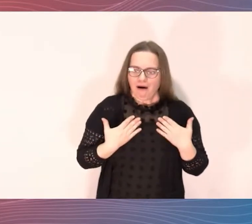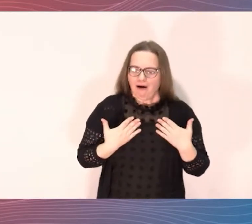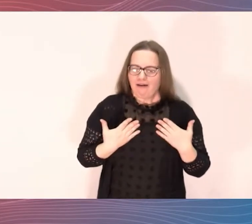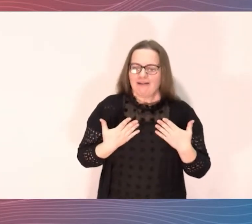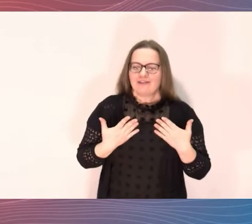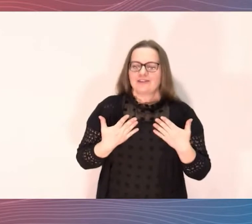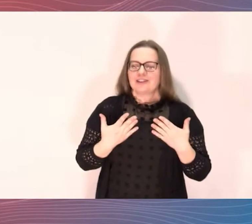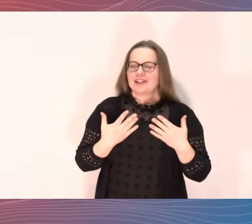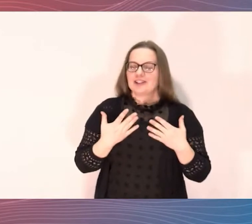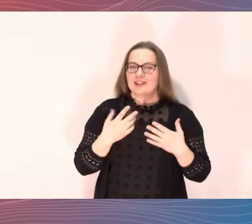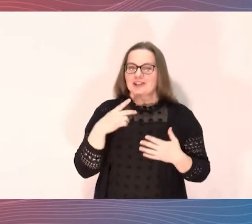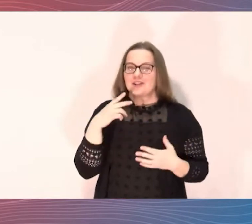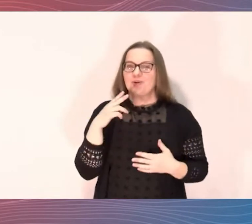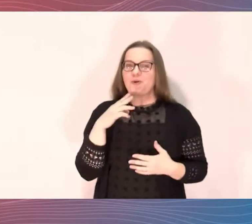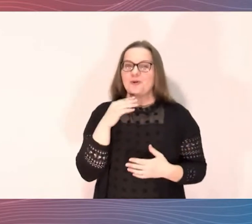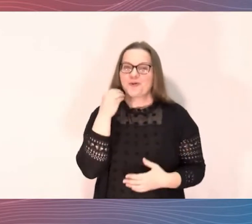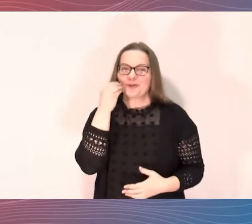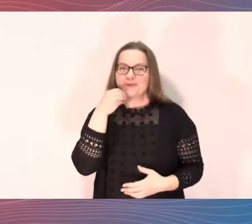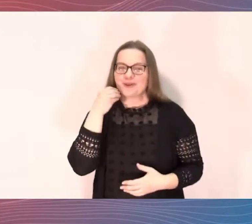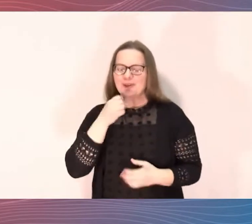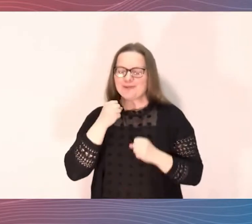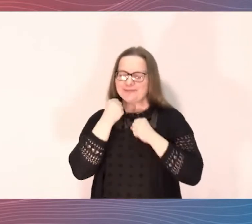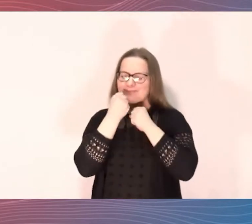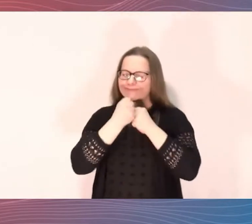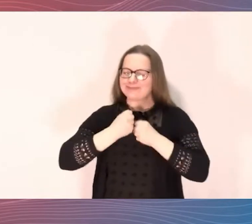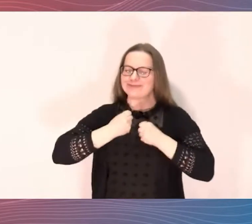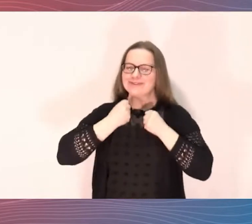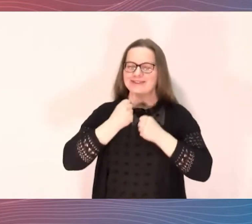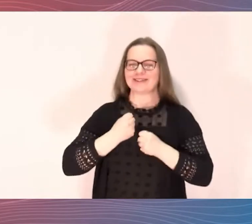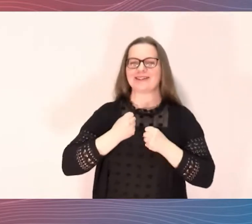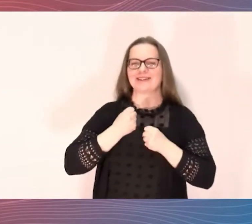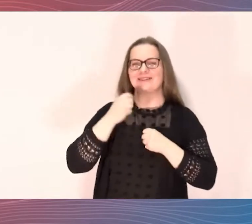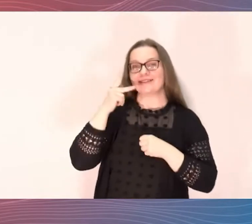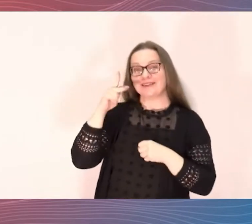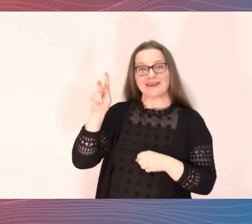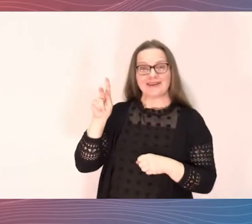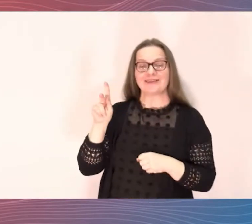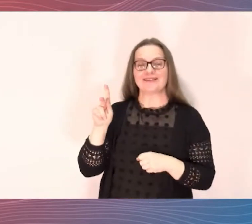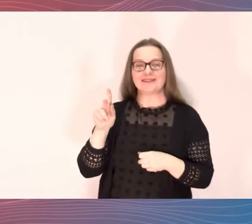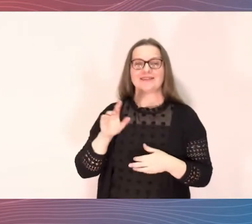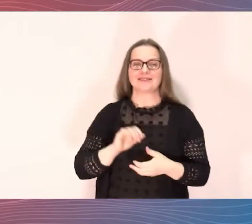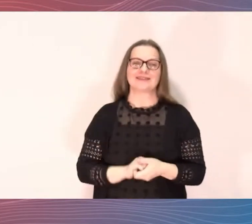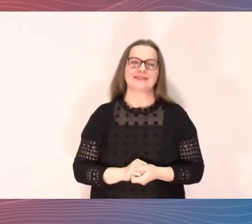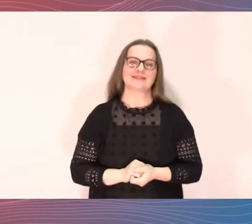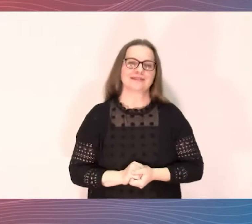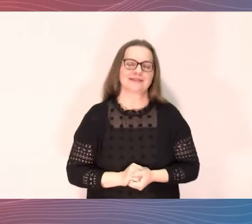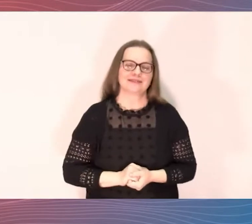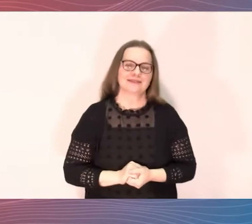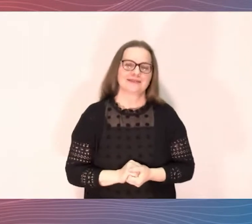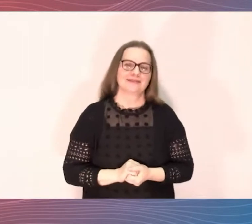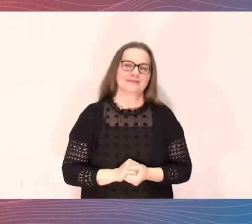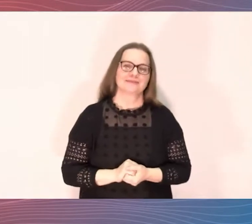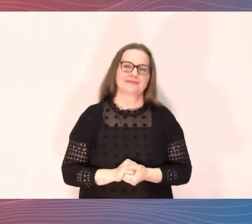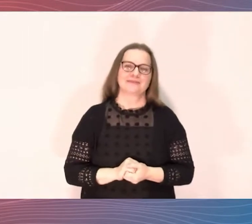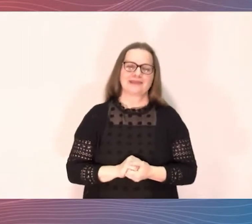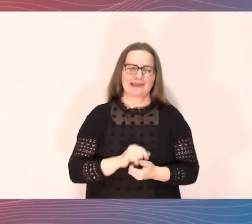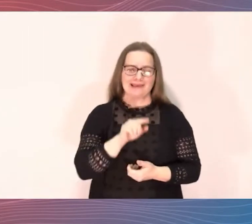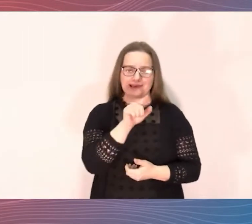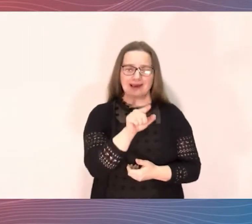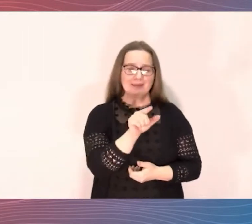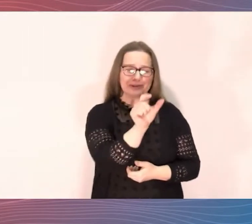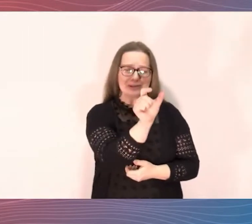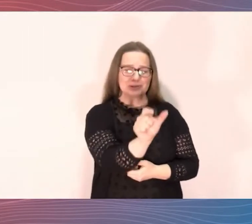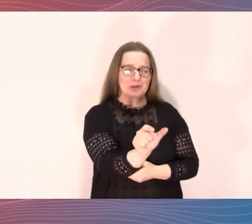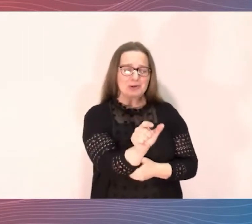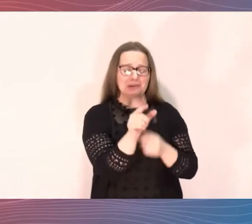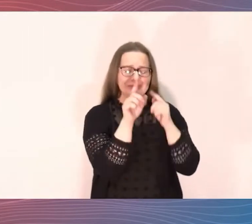do poder que sai da sua boca. E a pessoa é subjugada. A pessoa chora. A